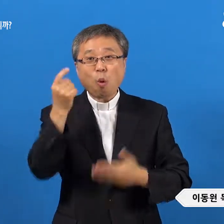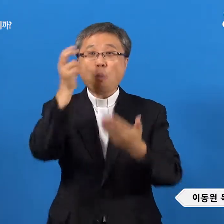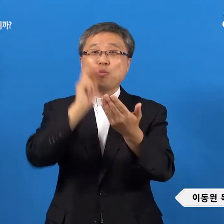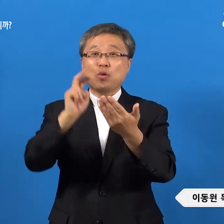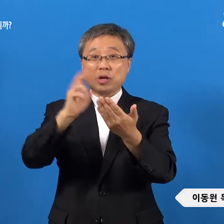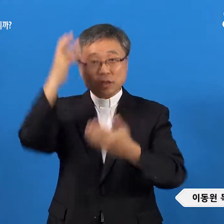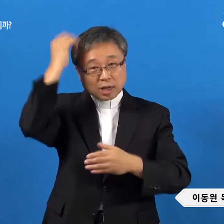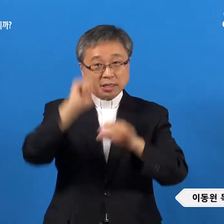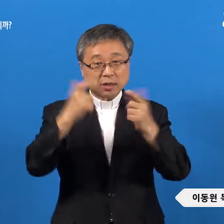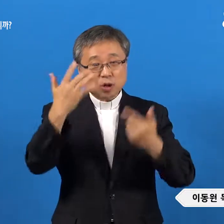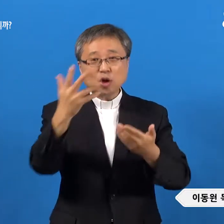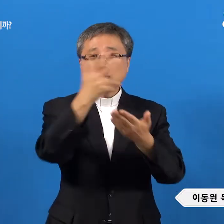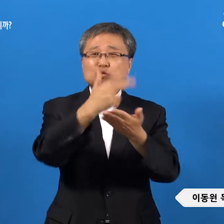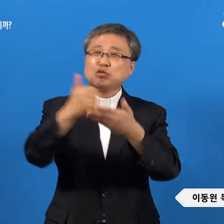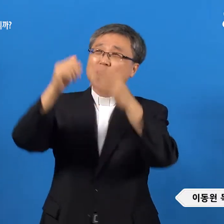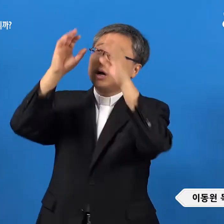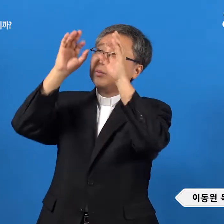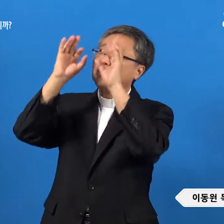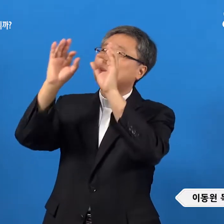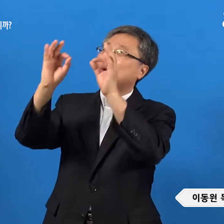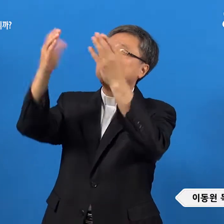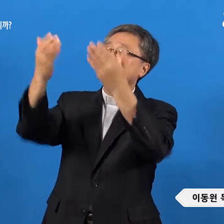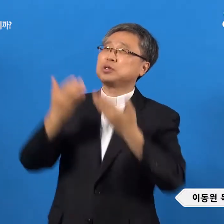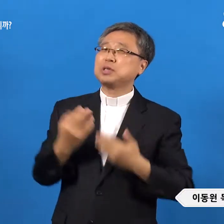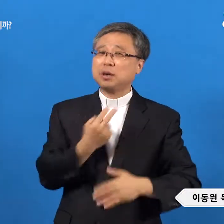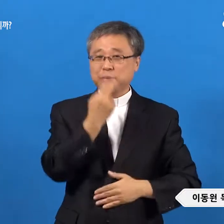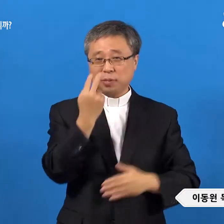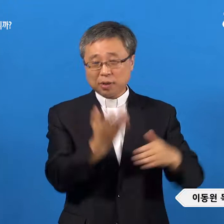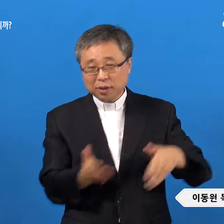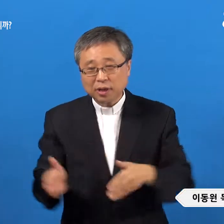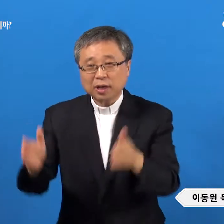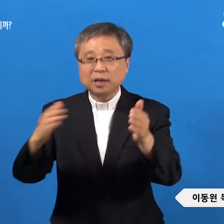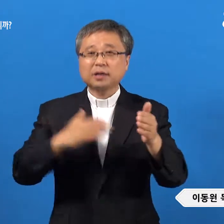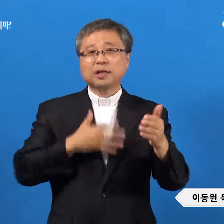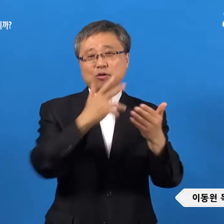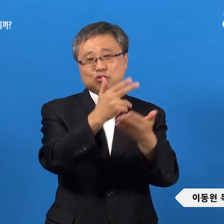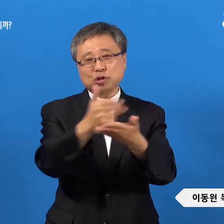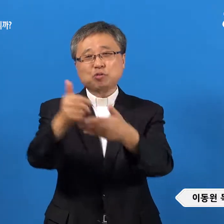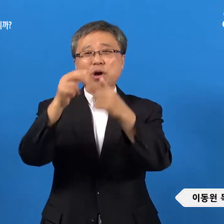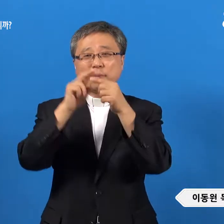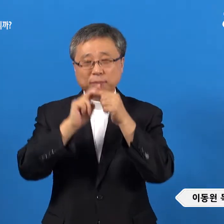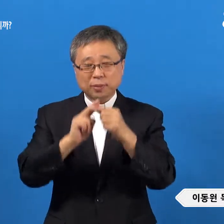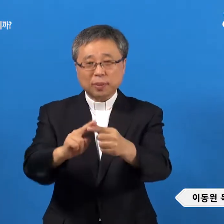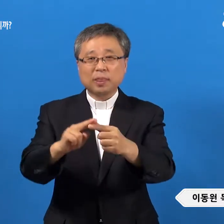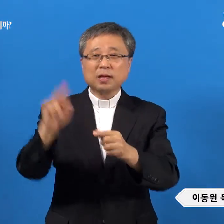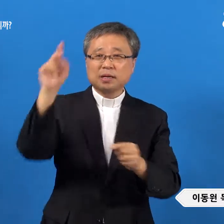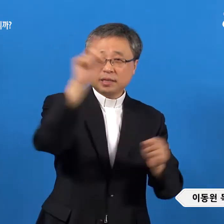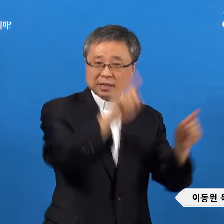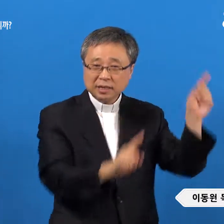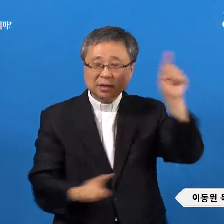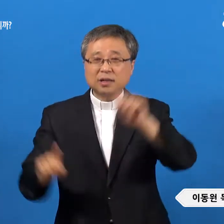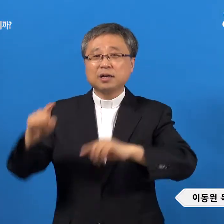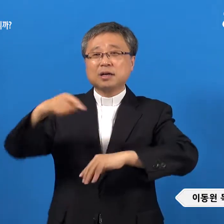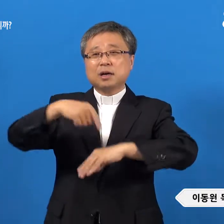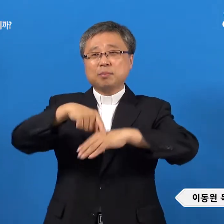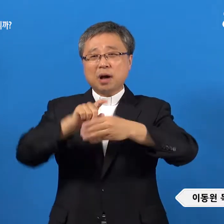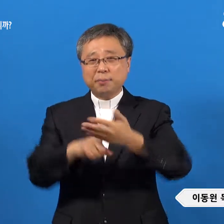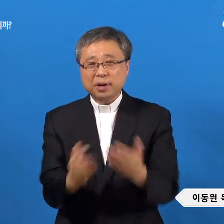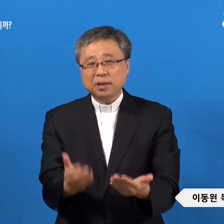않습니까? 주가 보이신 생명의 길, 나 주님과 함께 상한 마음을 들이며 주님